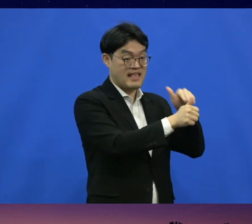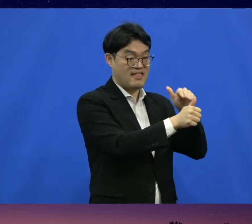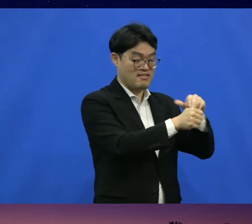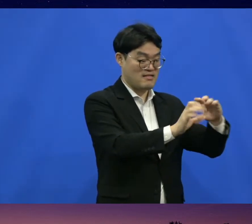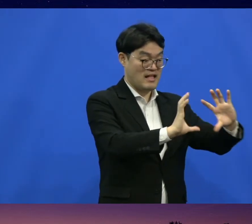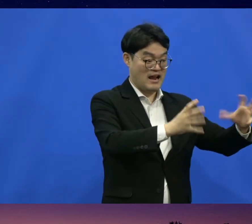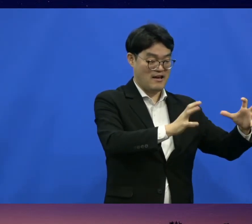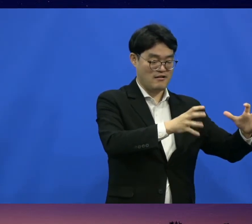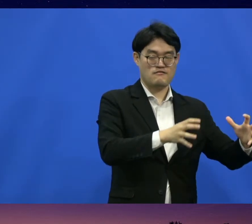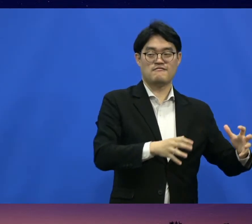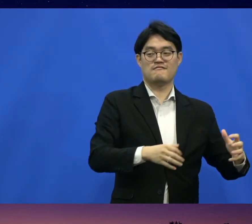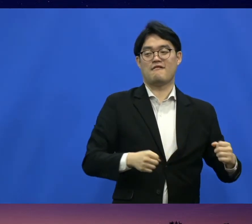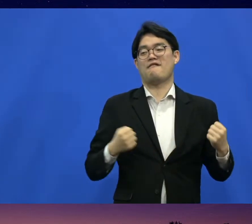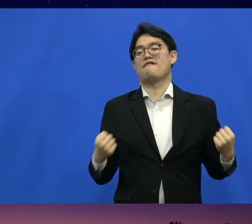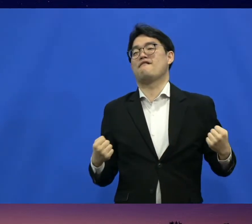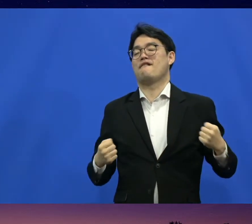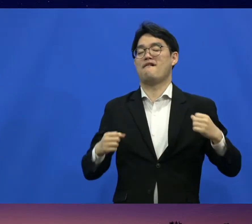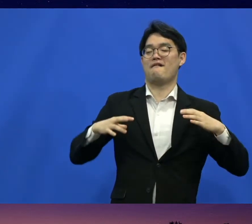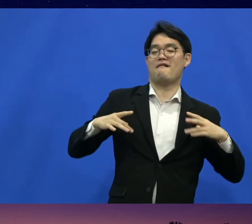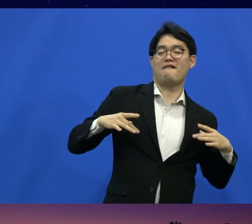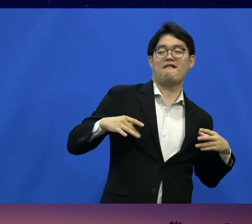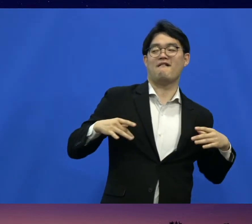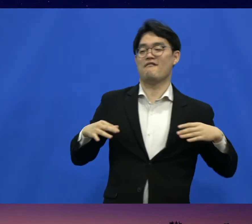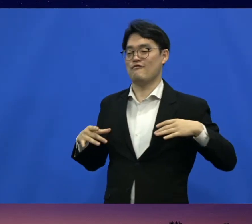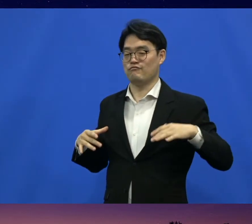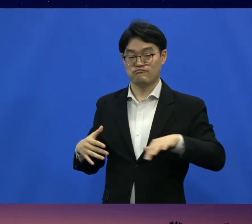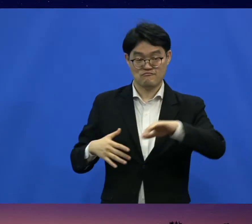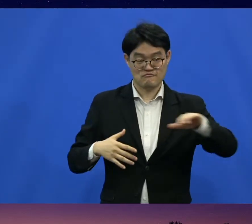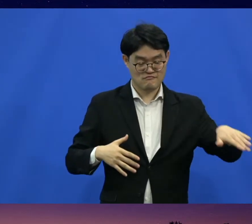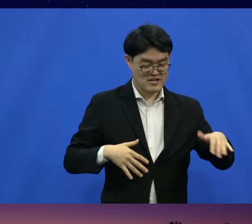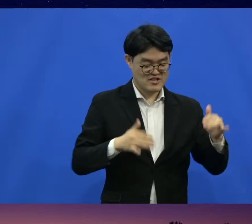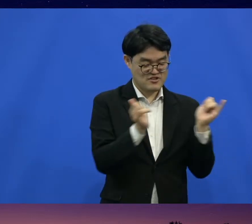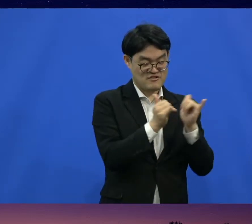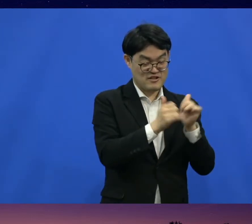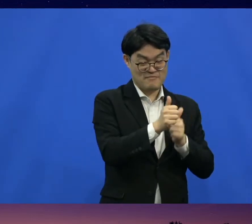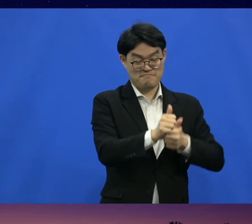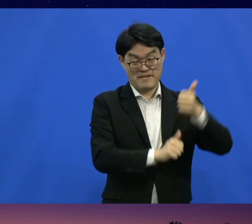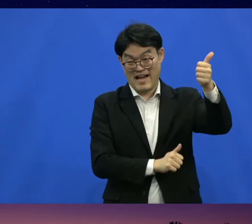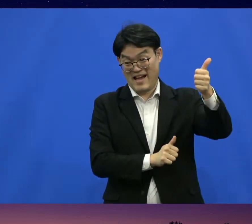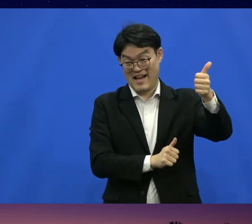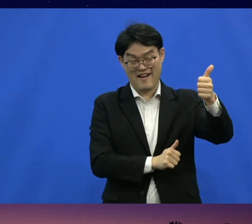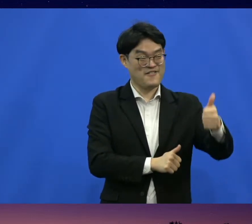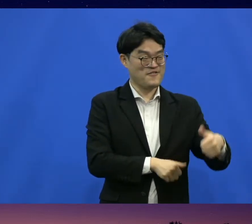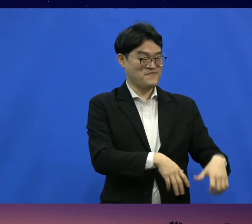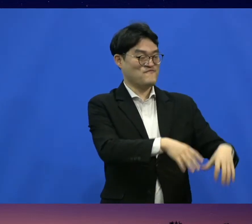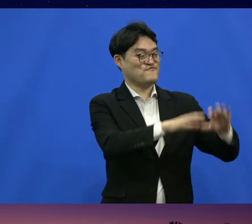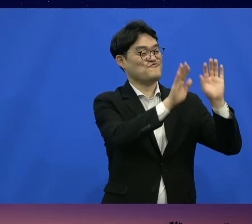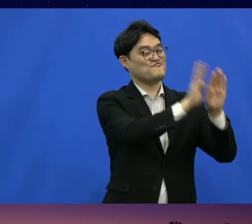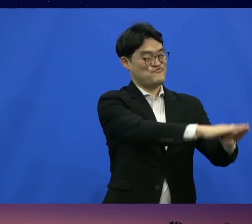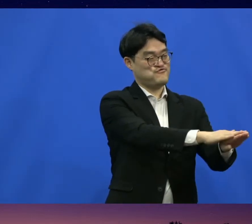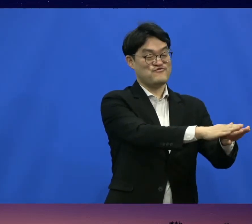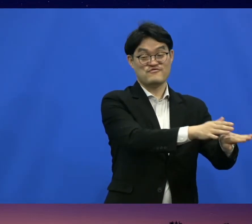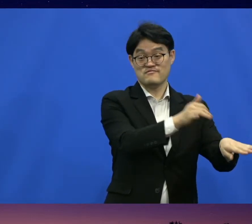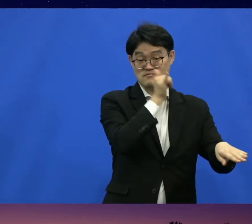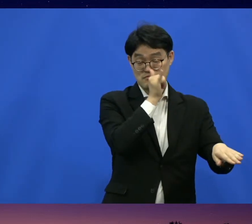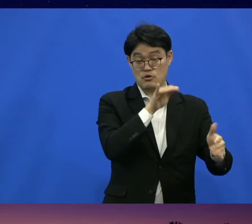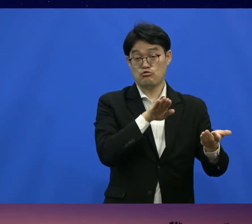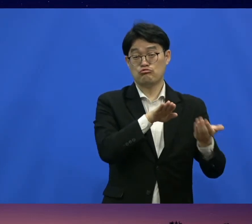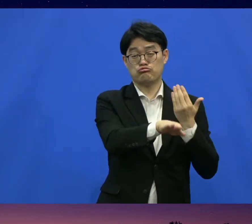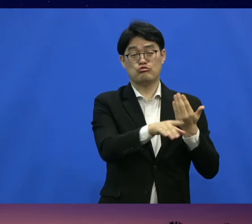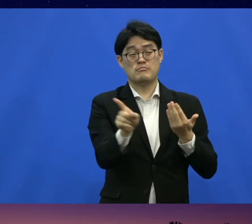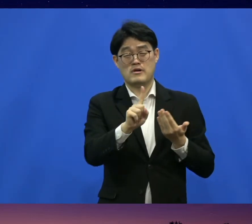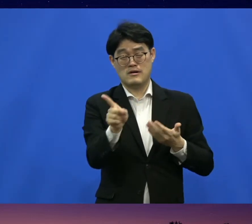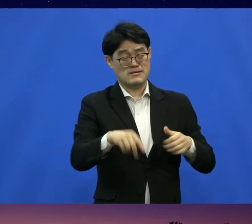섬기는 신전에 전리품으로 바칩니다. 근데 난리가 난 거예요. 곳곳에 재앙들이 막 일어나는